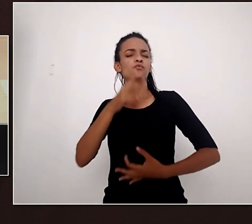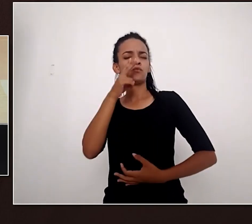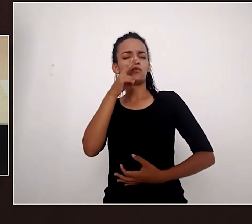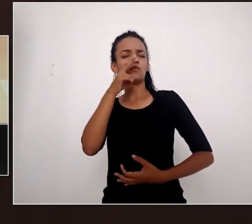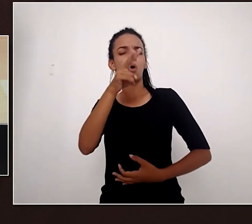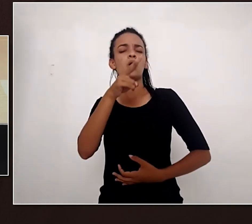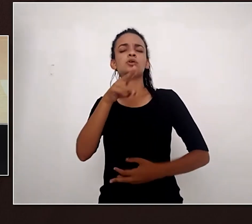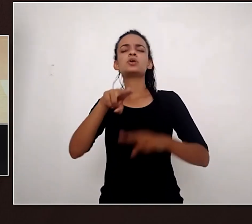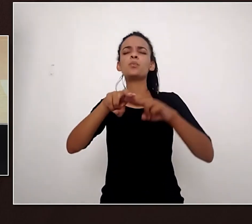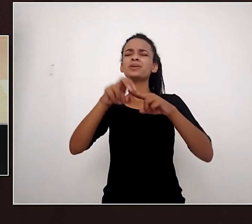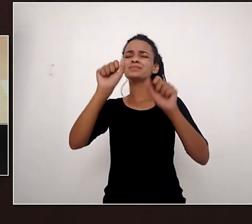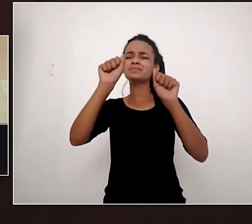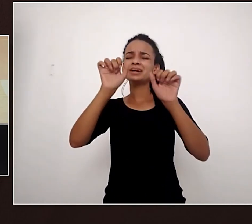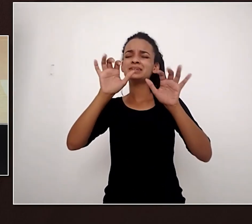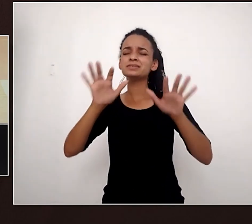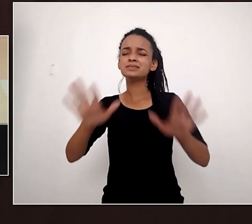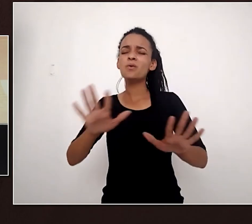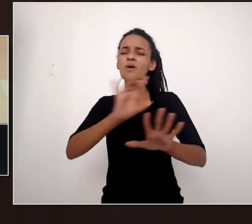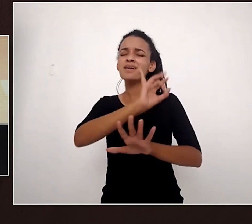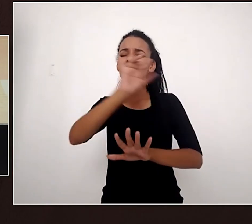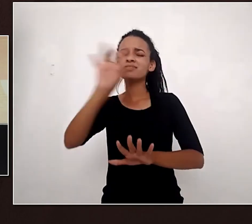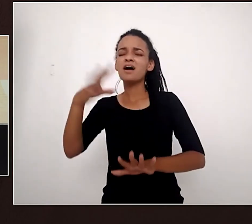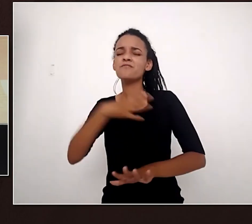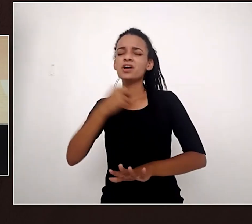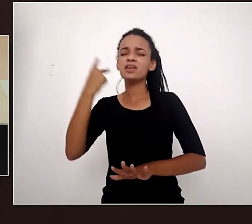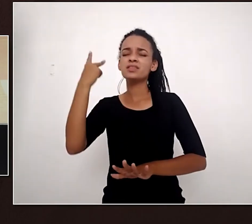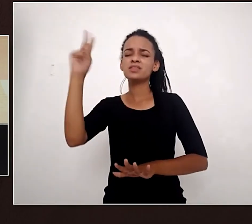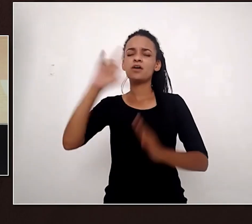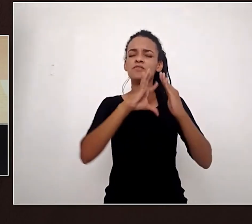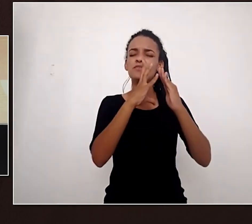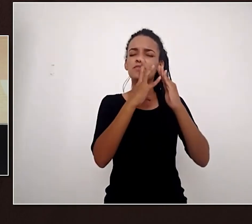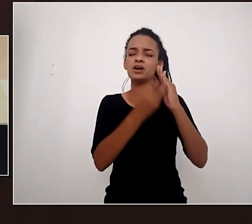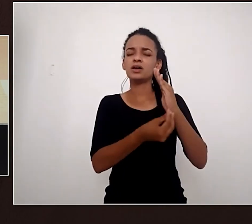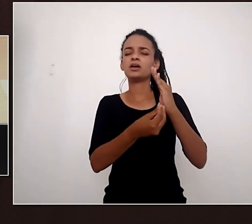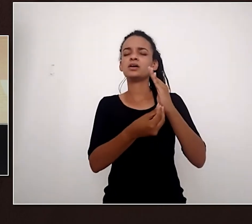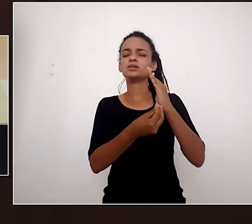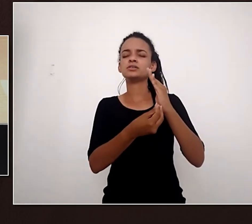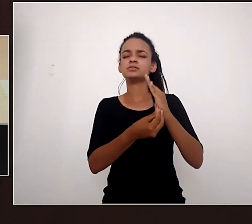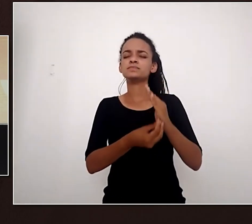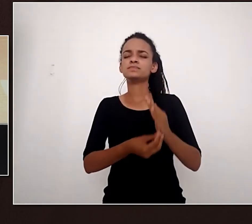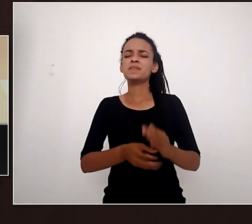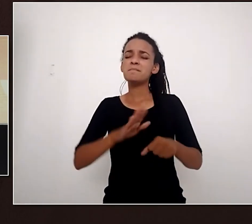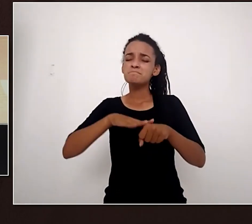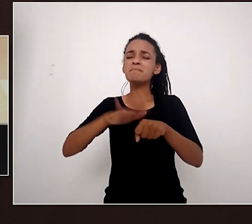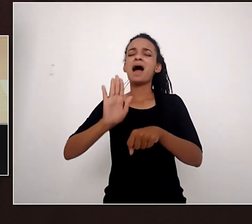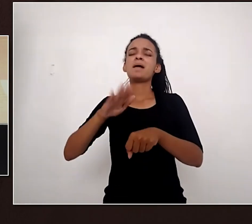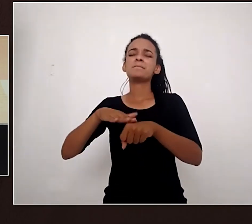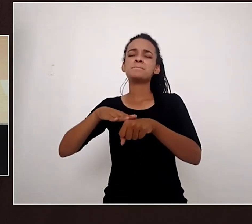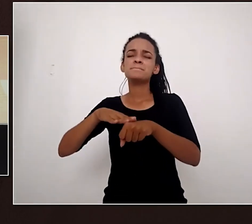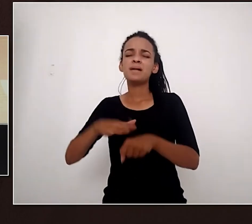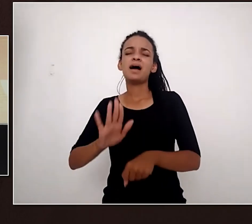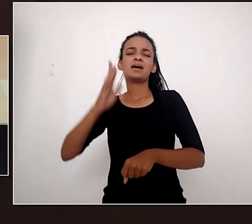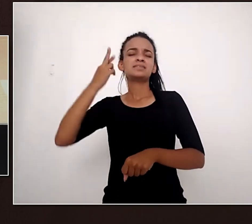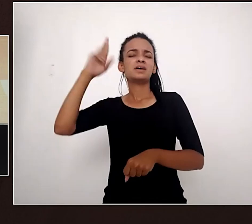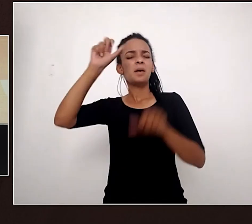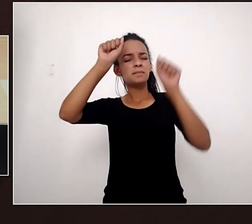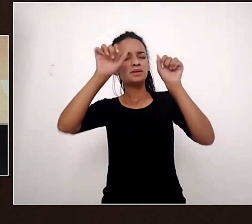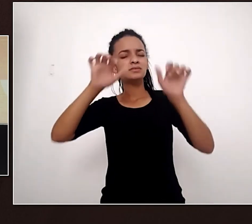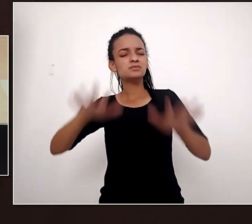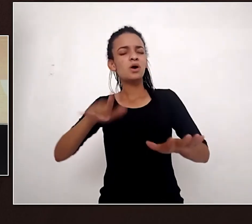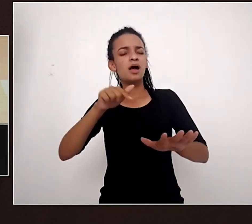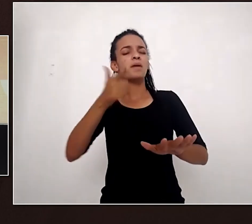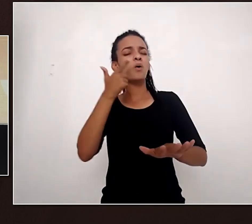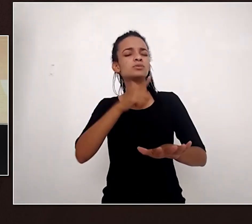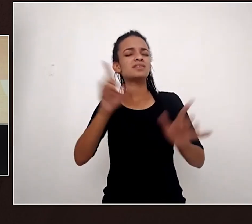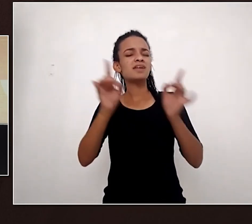Senhor, os teus filhos, as tuas igrejas, Senhor, cada vez mais, Senhor, nos abençoe para concluir a tua obra.